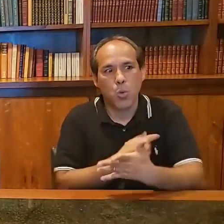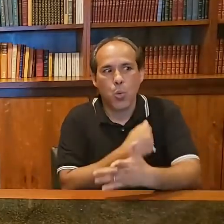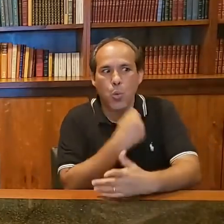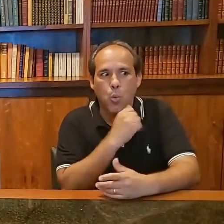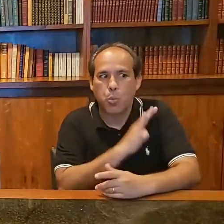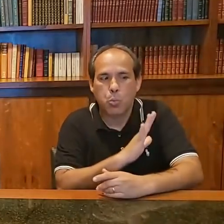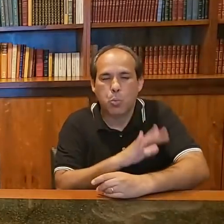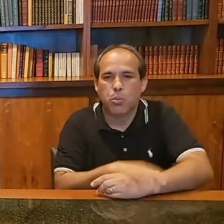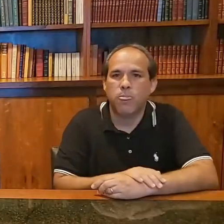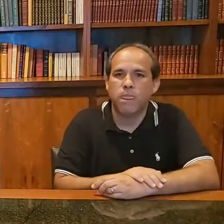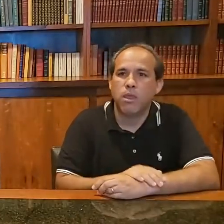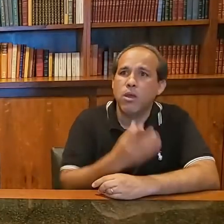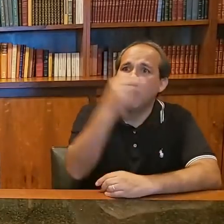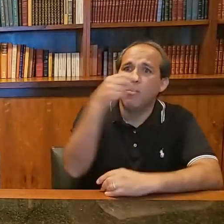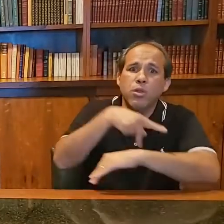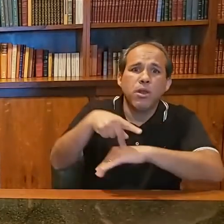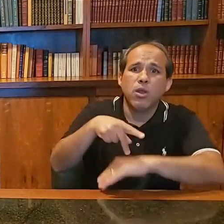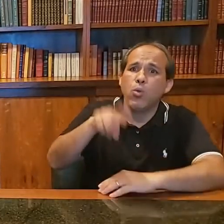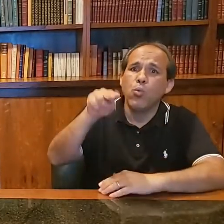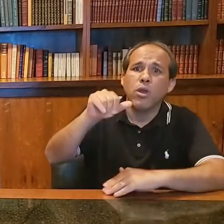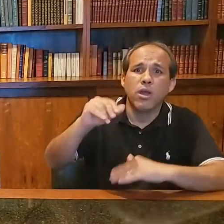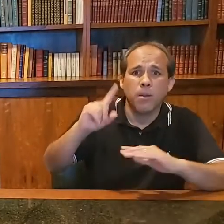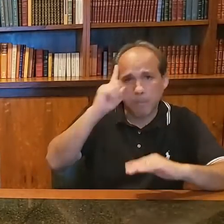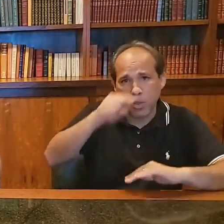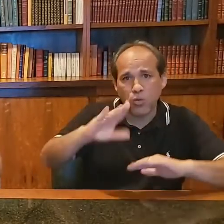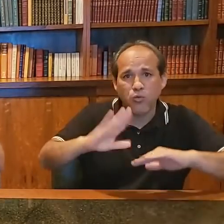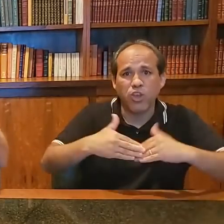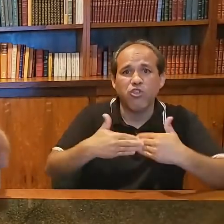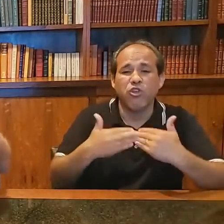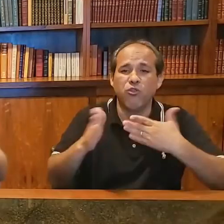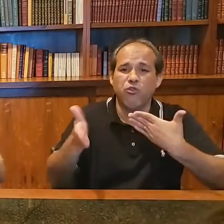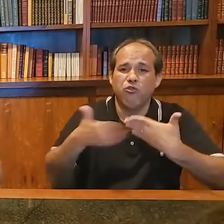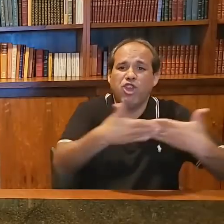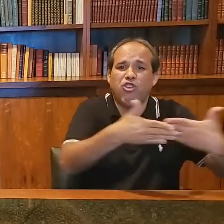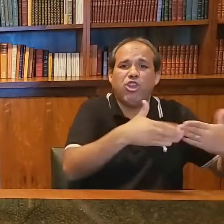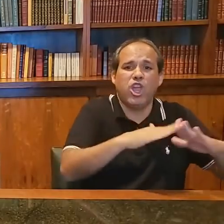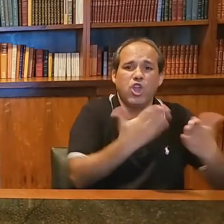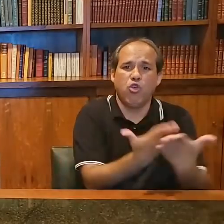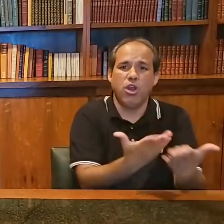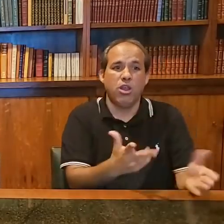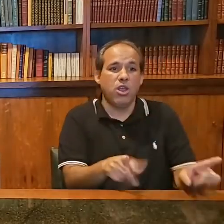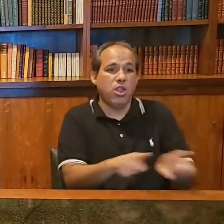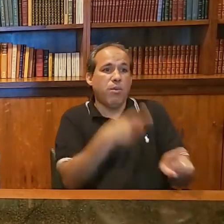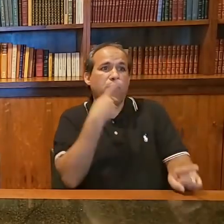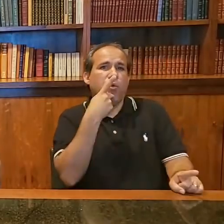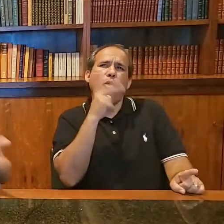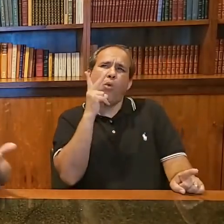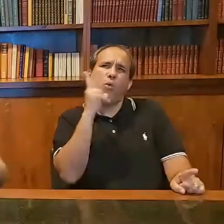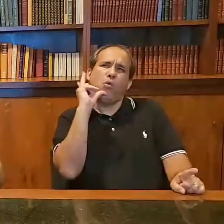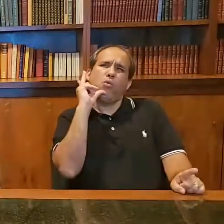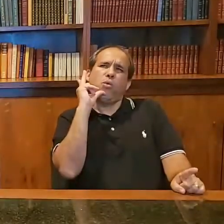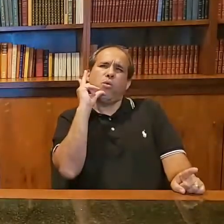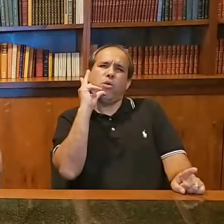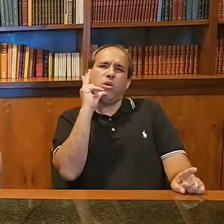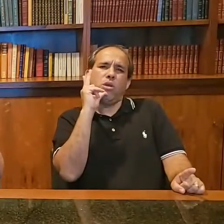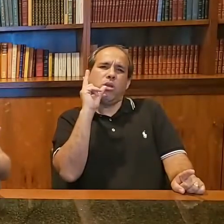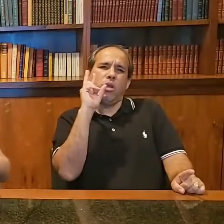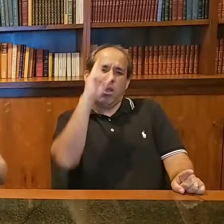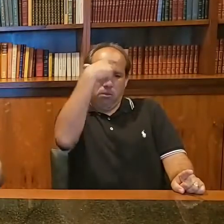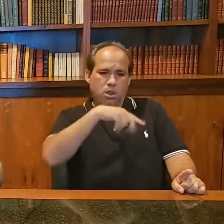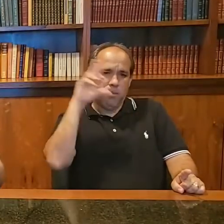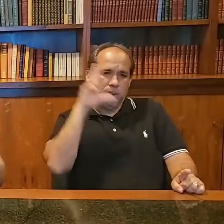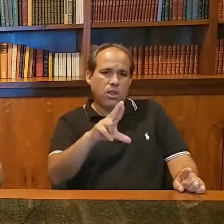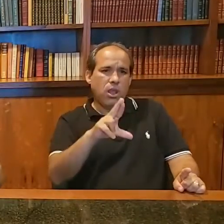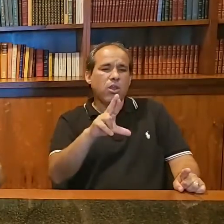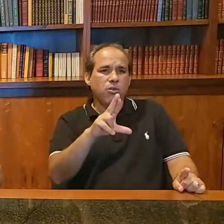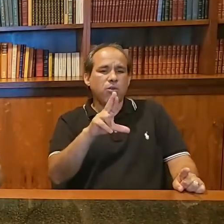sei. Muitos países não fecharam nada aí. Você pode ver, quando se fala aí, foi um escândalo eu, quando eu decidi anteontem, né, em nome do governo, ouvi alguns